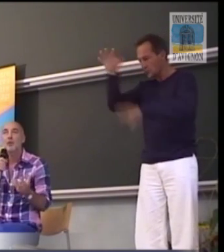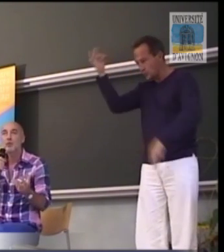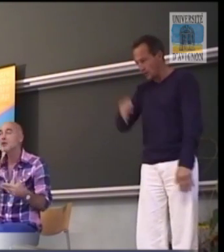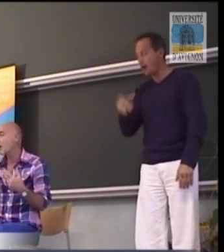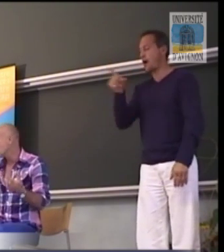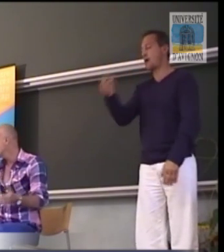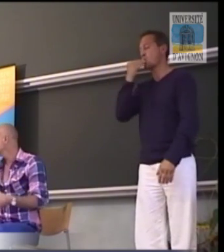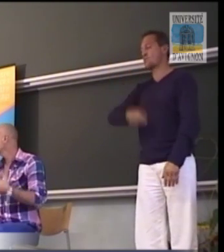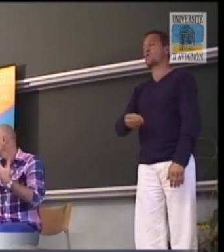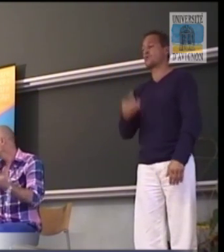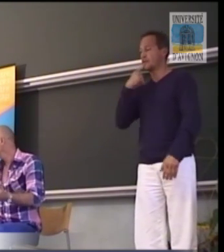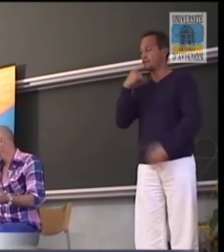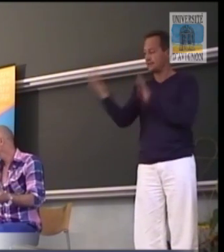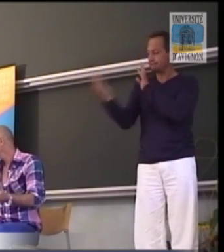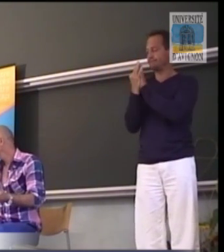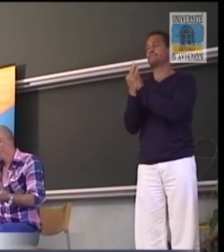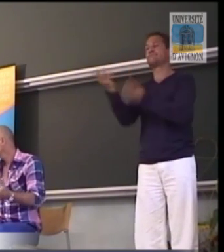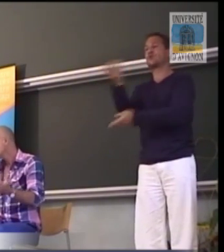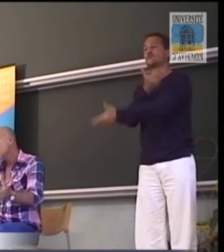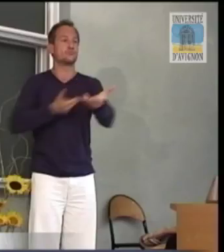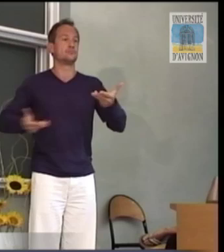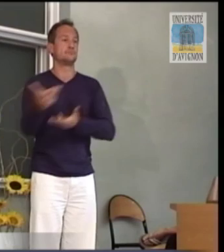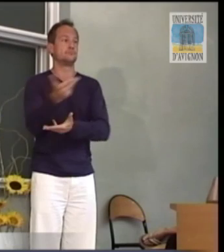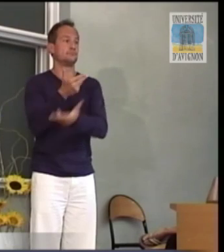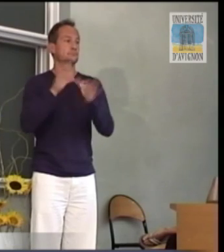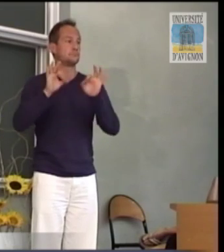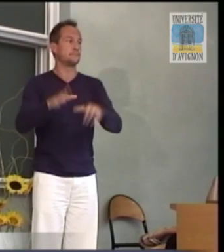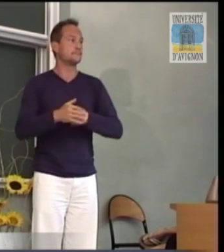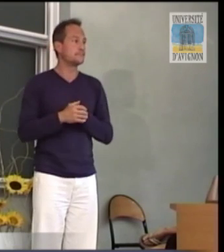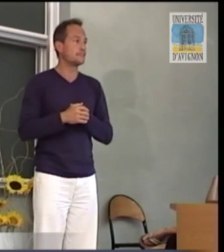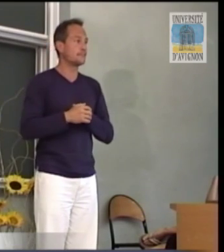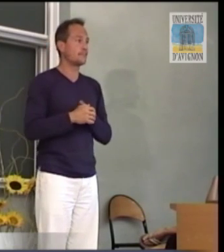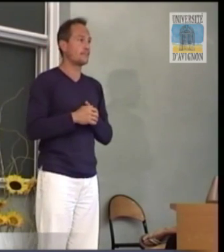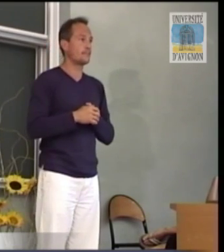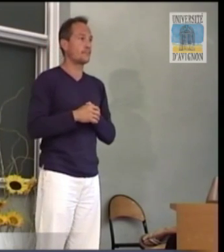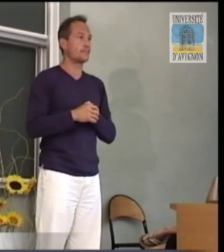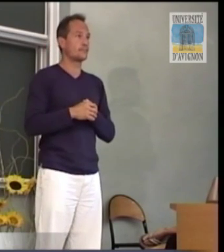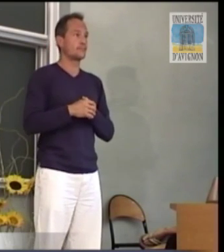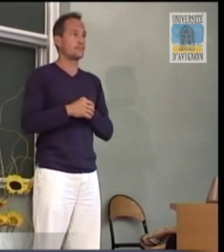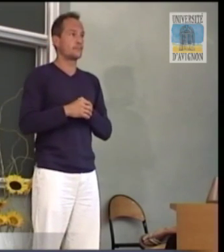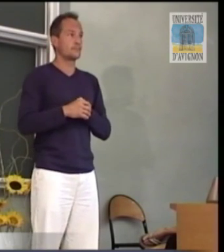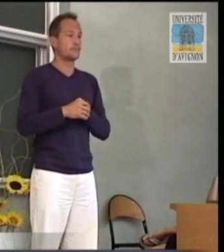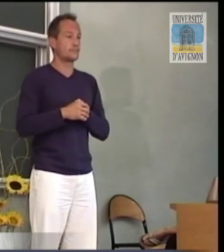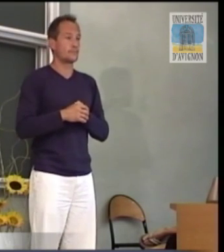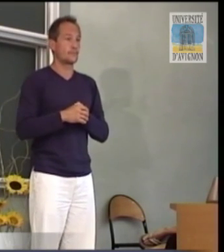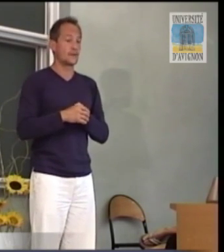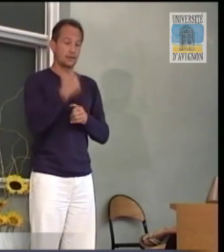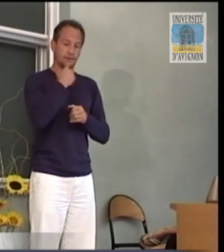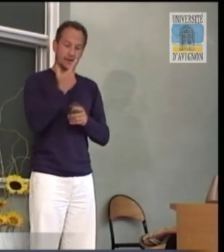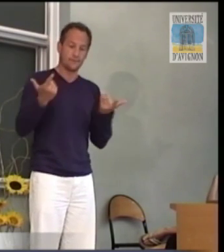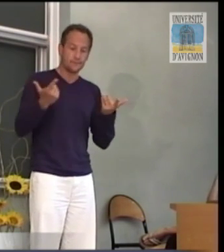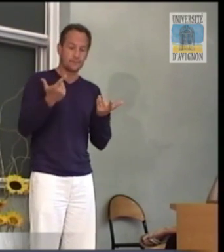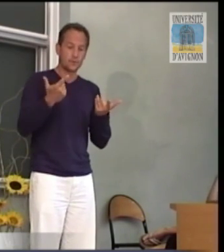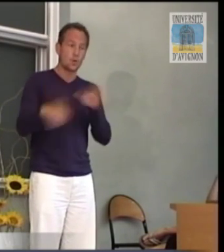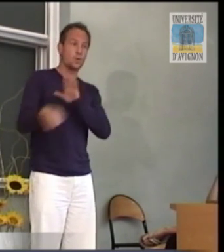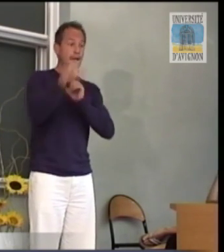alors on est dans la rencontre et on est dans l'échange. Mais encore une fois, il faut aborder ça avec des personnes qui se connaissent,